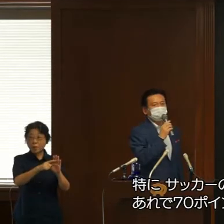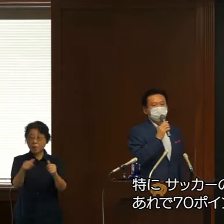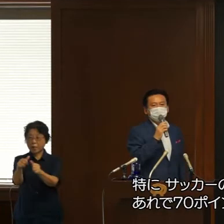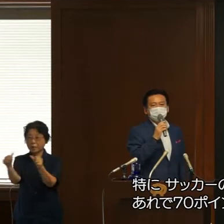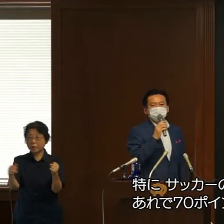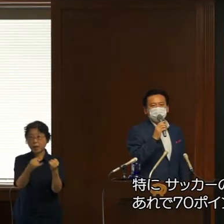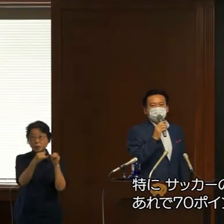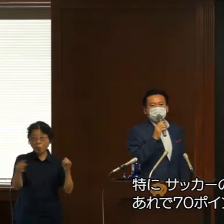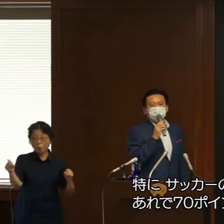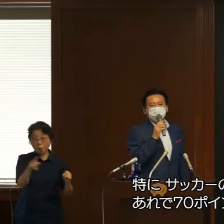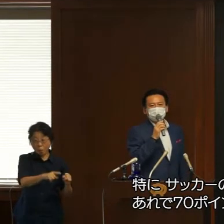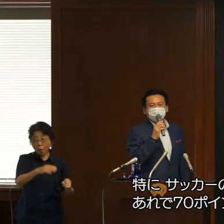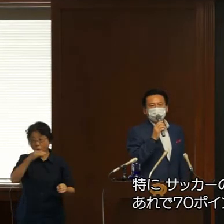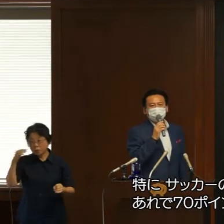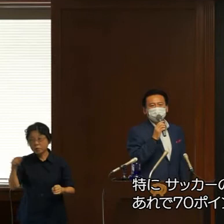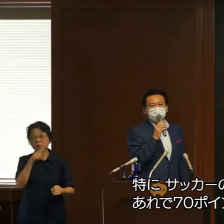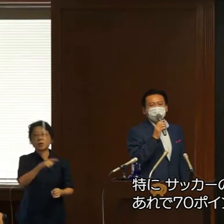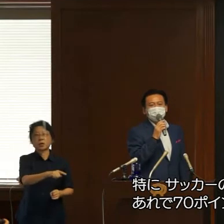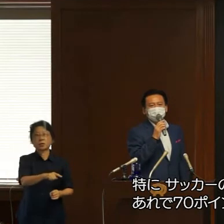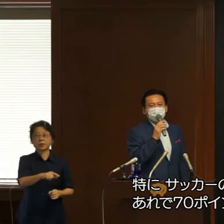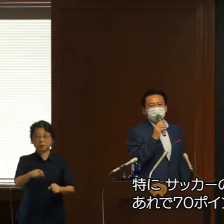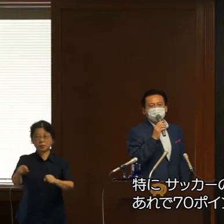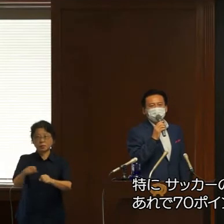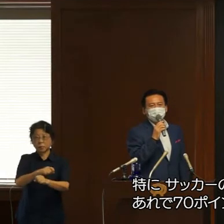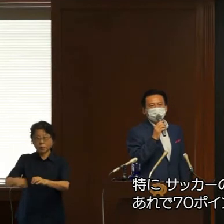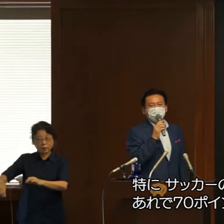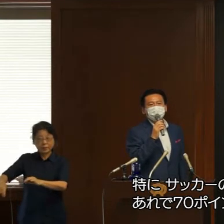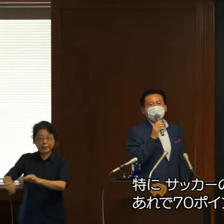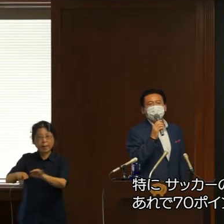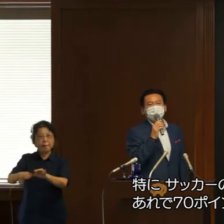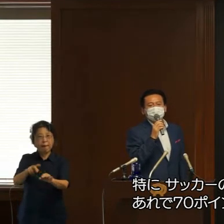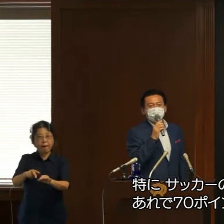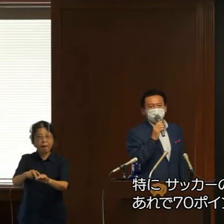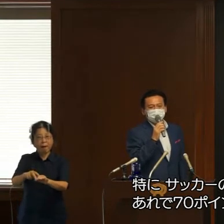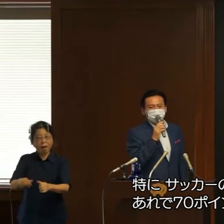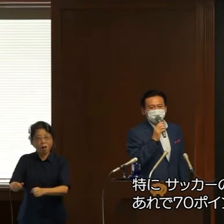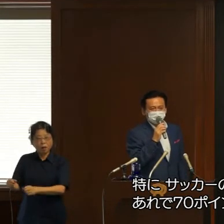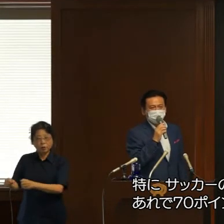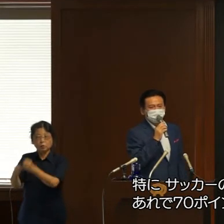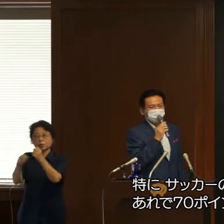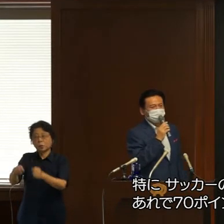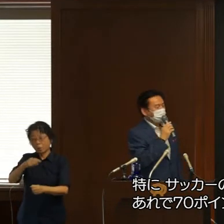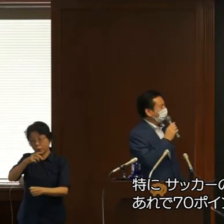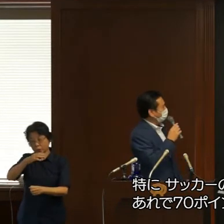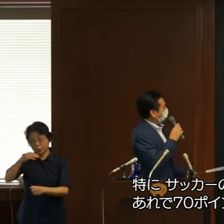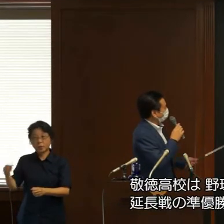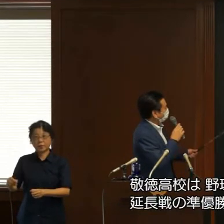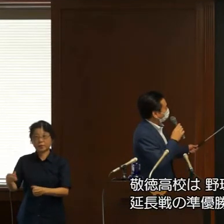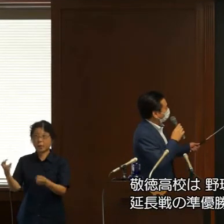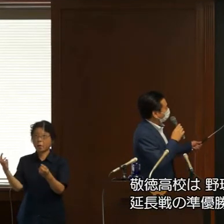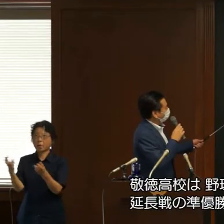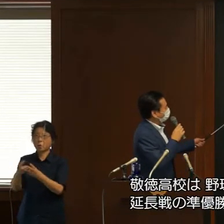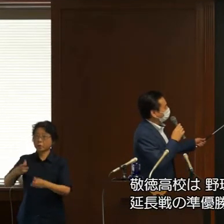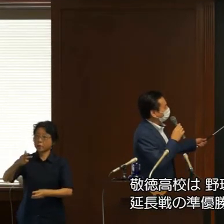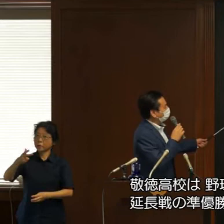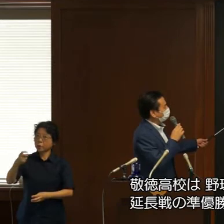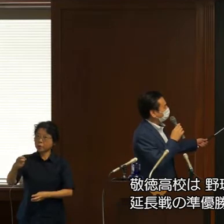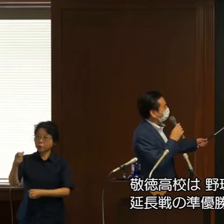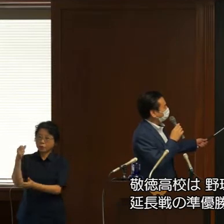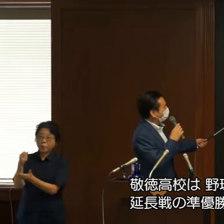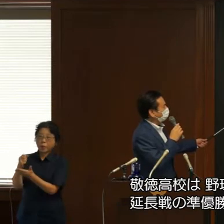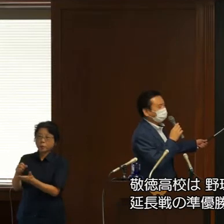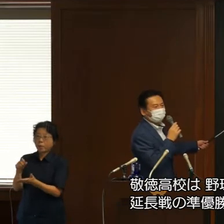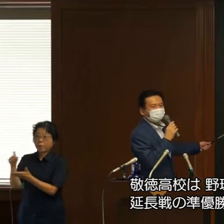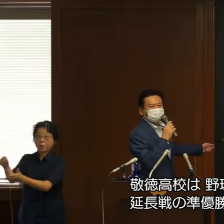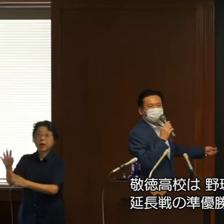特にサッカーの劇的な優勝があれで70ポイント入ってますので、まあ慶徳は